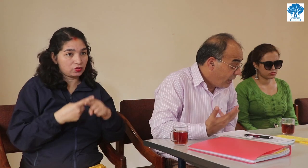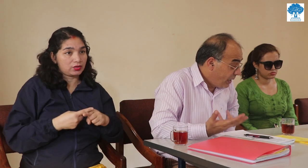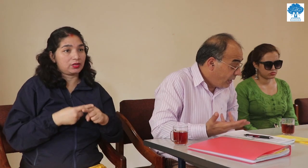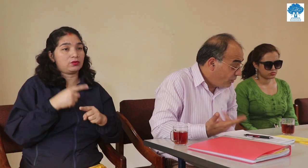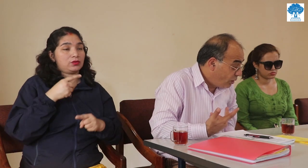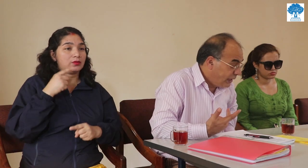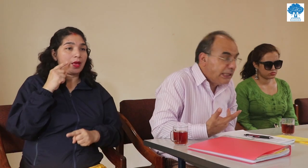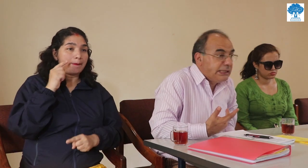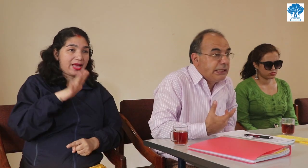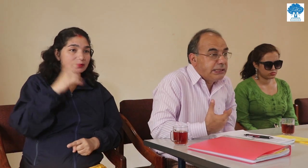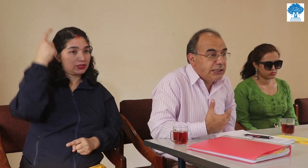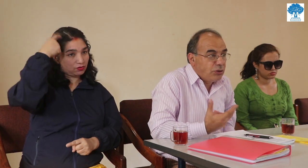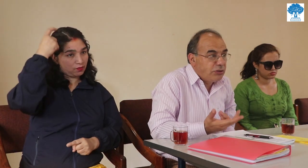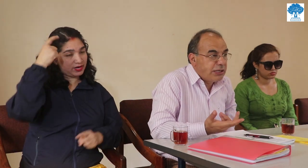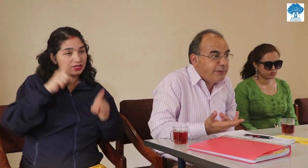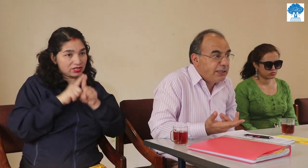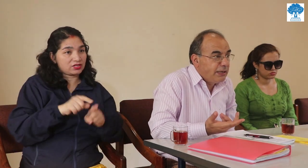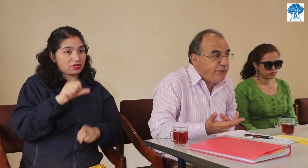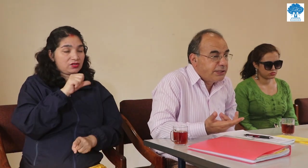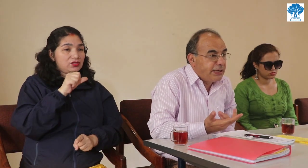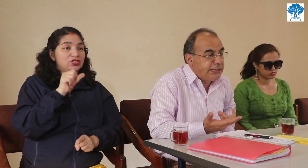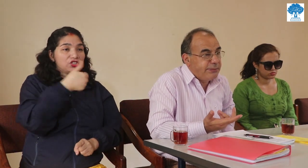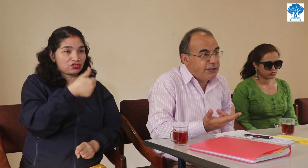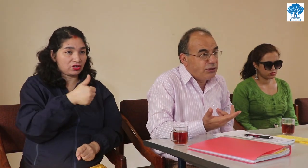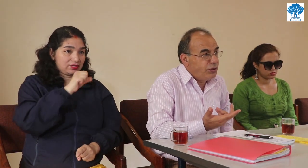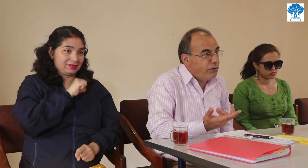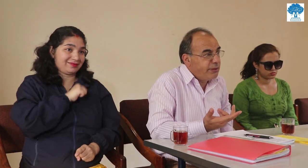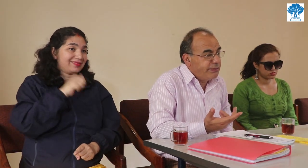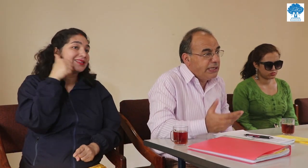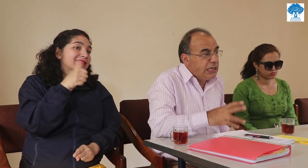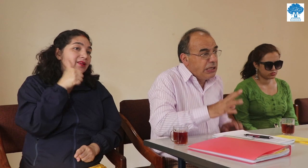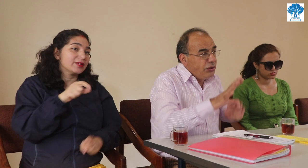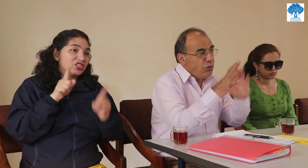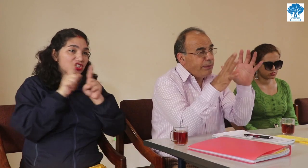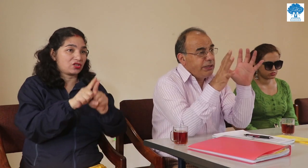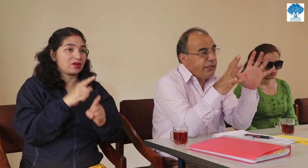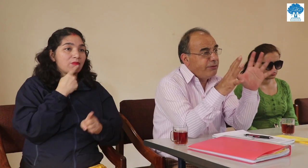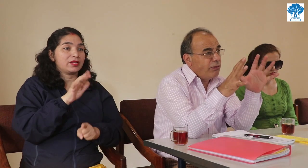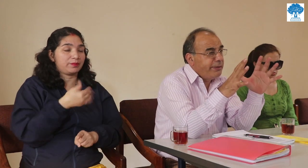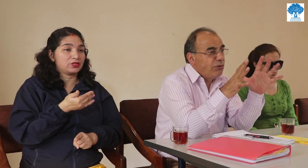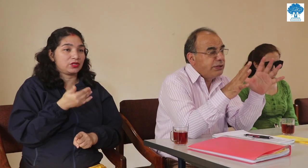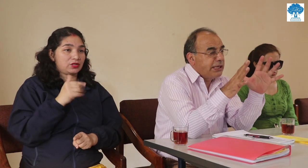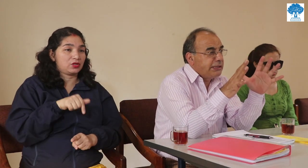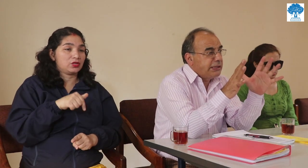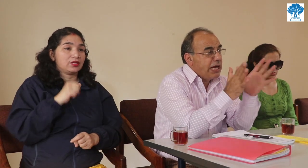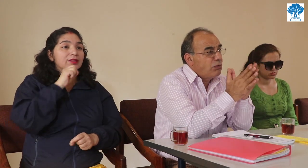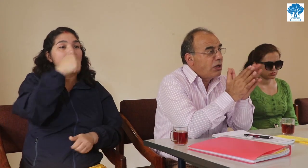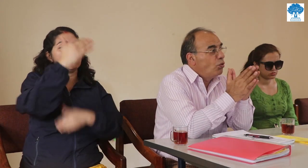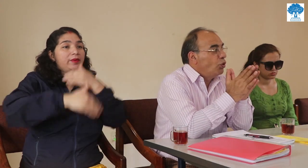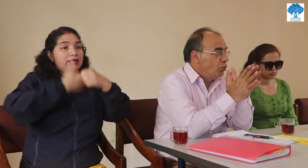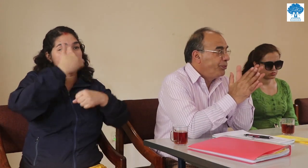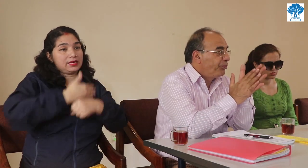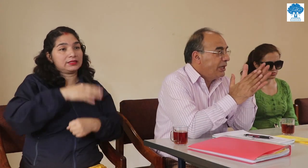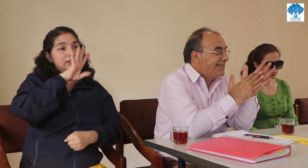जोडिएको, र 6 चाहिँ सेक्सुअली ट्रान्समिटेड इन्फेक्सन र एचआइभीसँग जोडिएको. भनेपछि यो मिलेनियम डेभलपमेन्ट गोल्सका चाहिँ